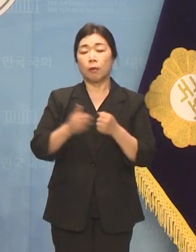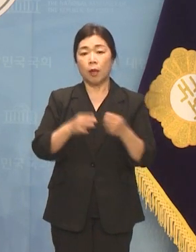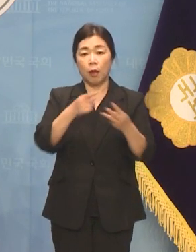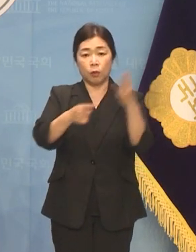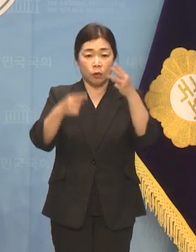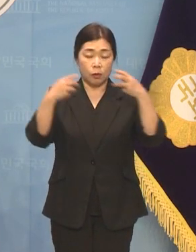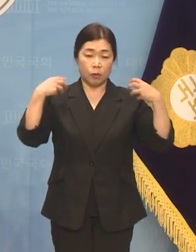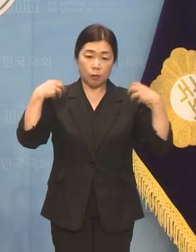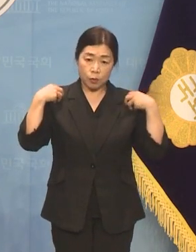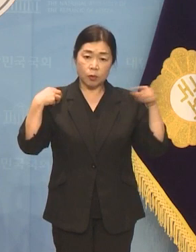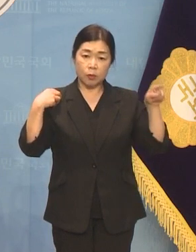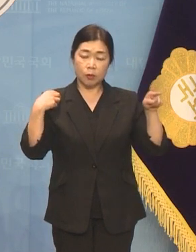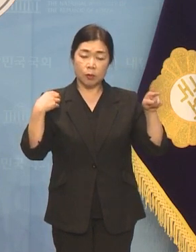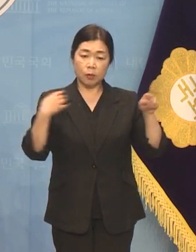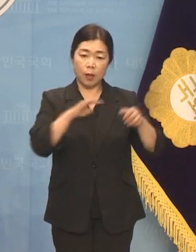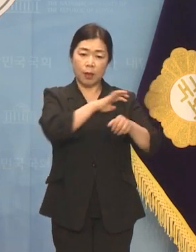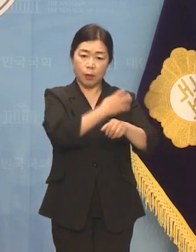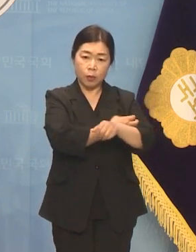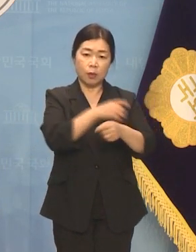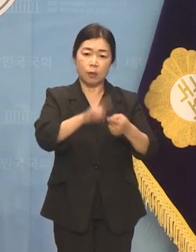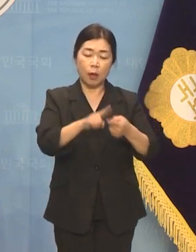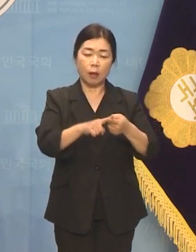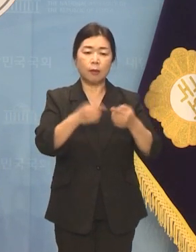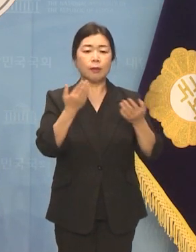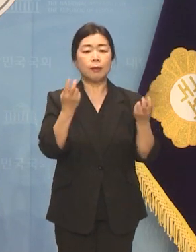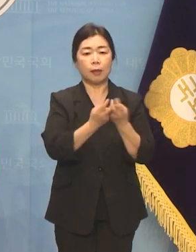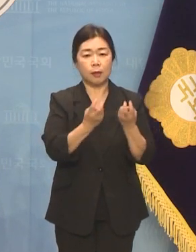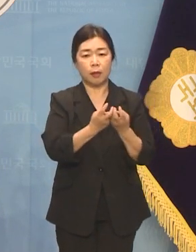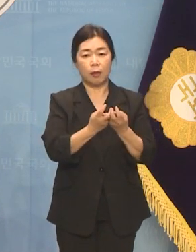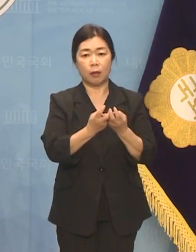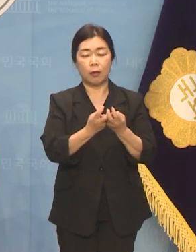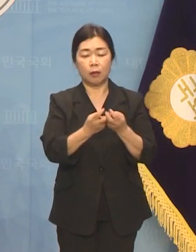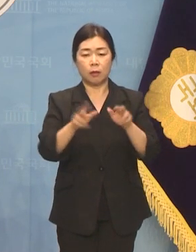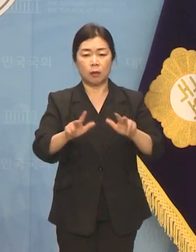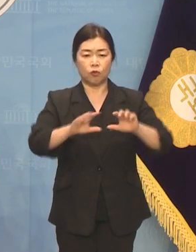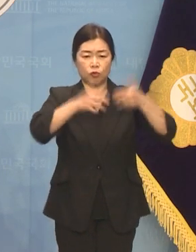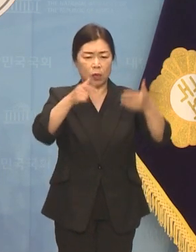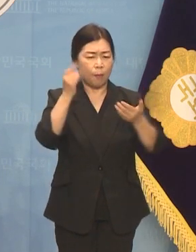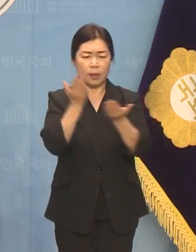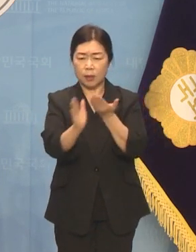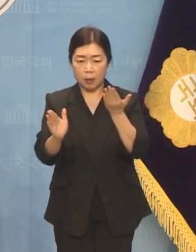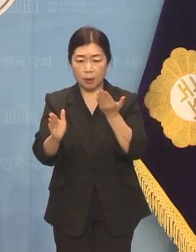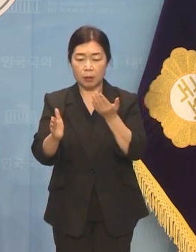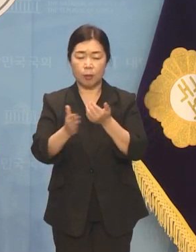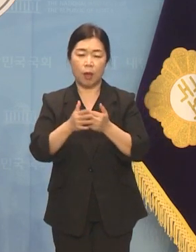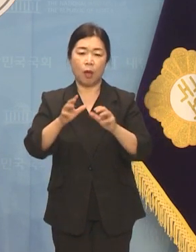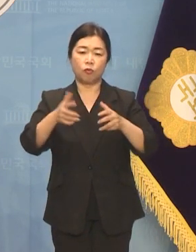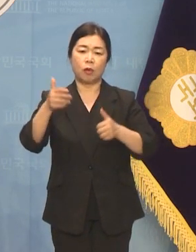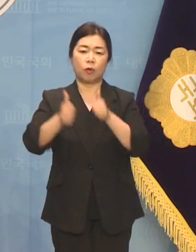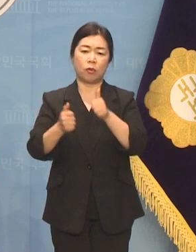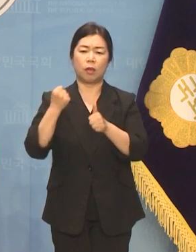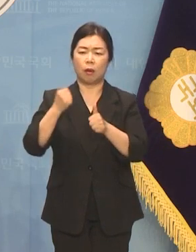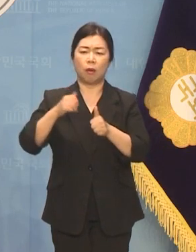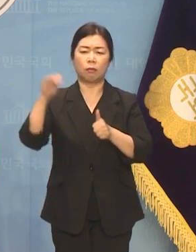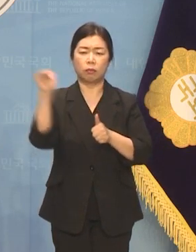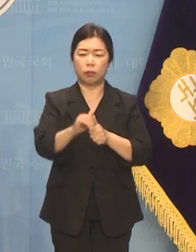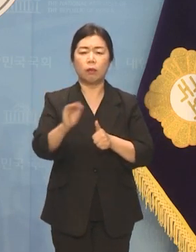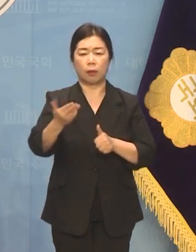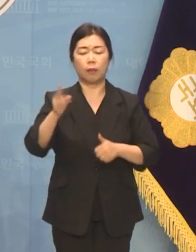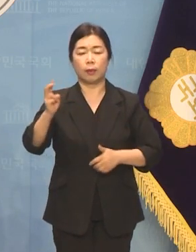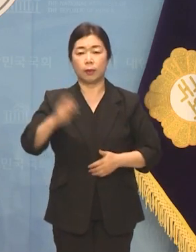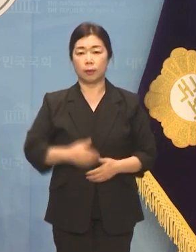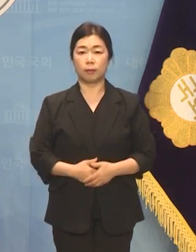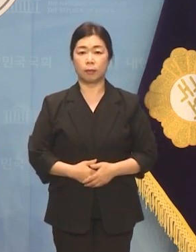대한민국의 주력 산업인 반도체 산업뿐만 아니라 국가 경쟁력이 망가질 위기이다. 우리나라의 재생에너지